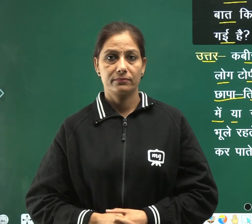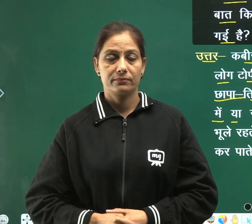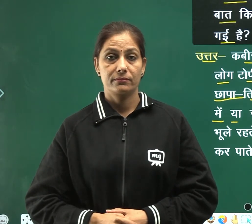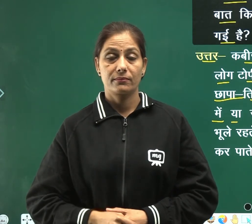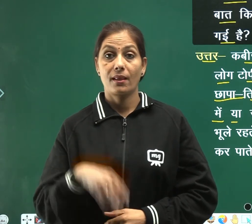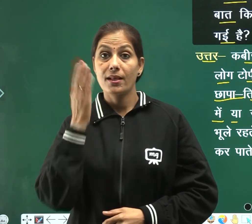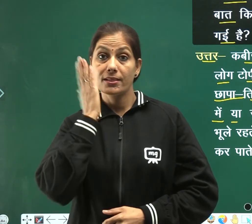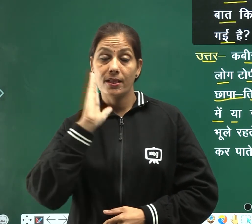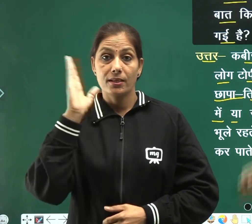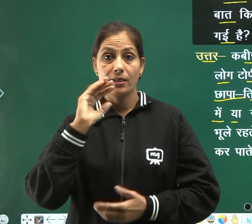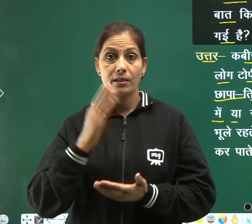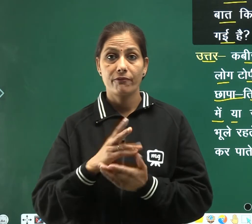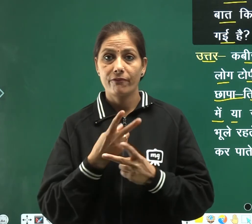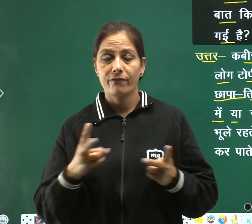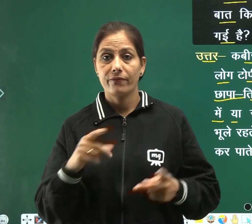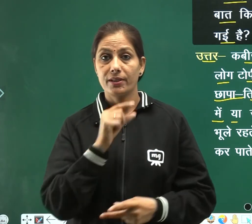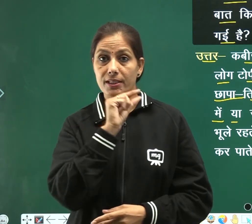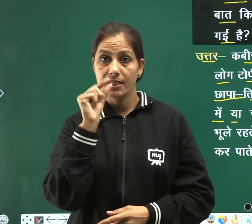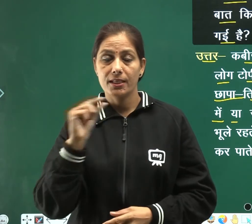साखी शब्द गाने में